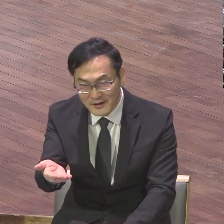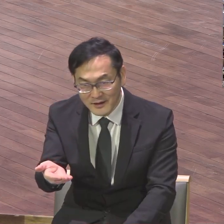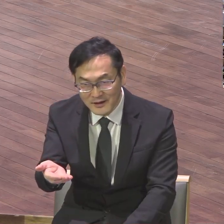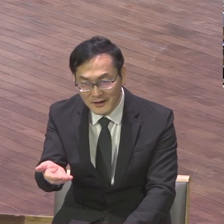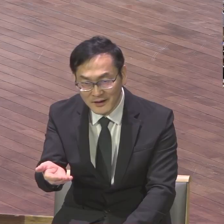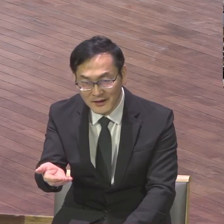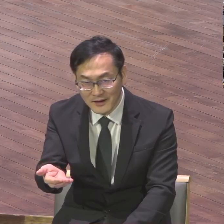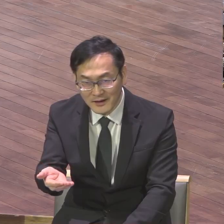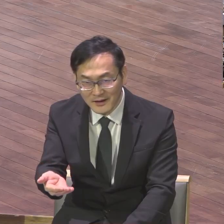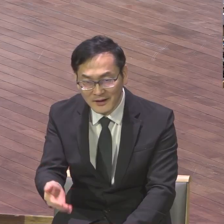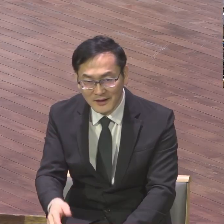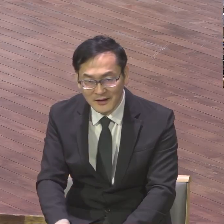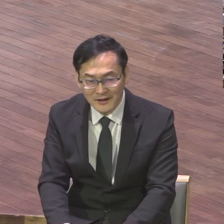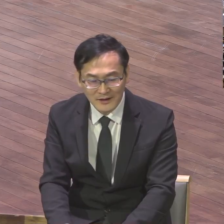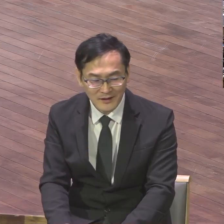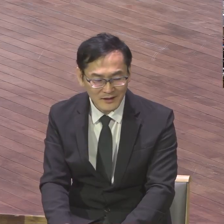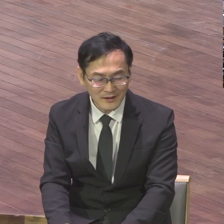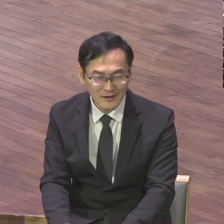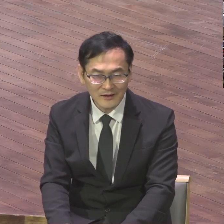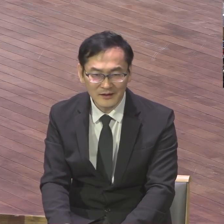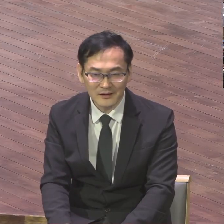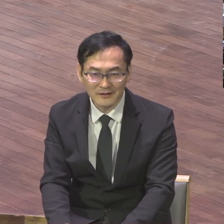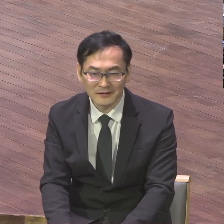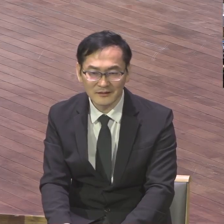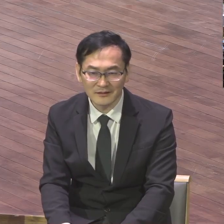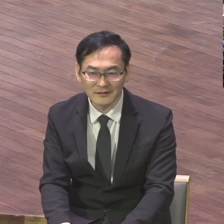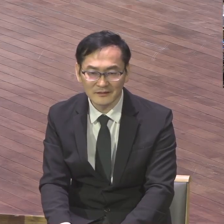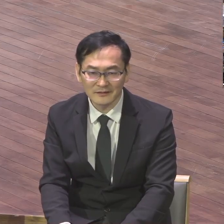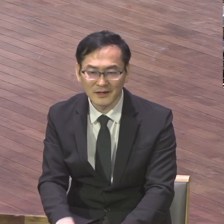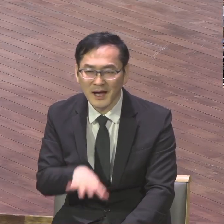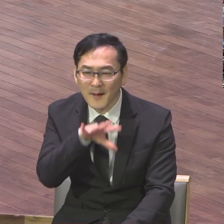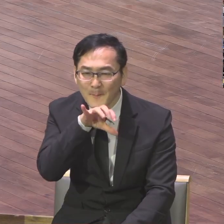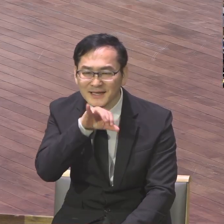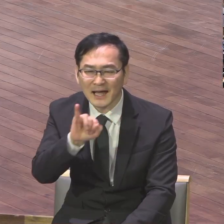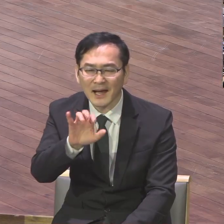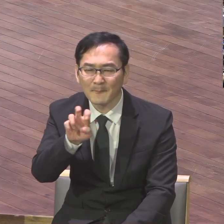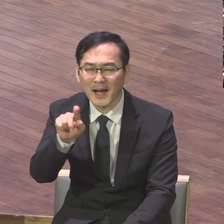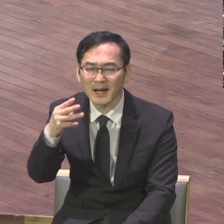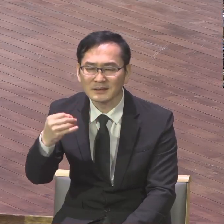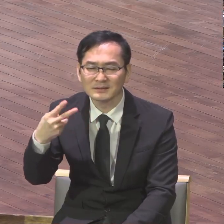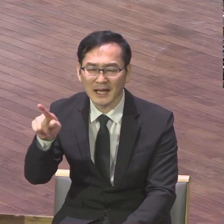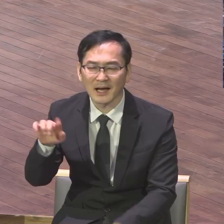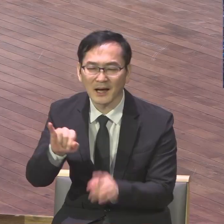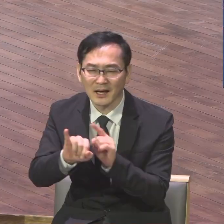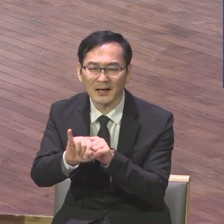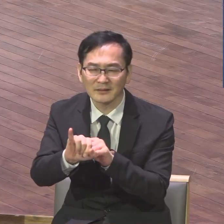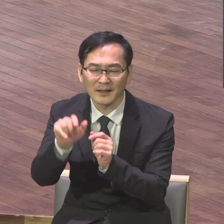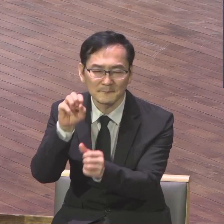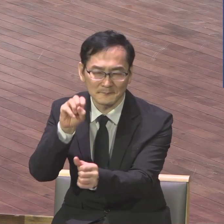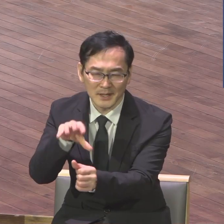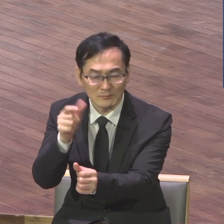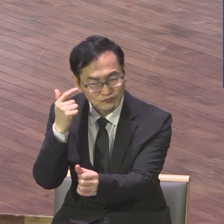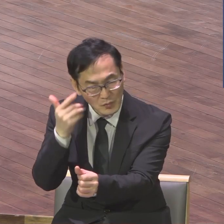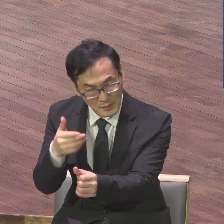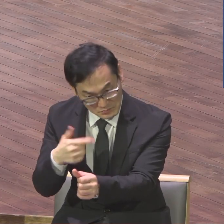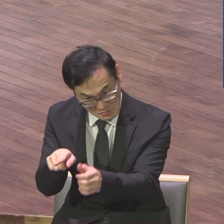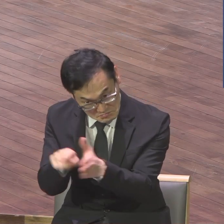아멘이 확 줄어버렸어요. 이것을 내가 믿느냐? 죽은